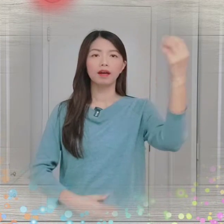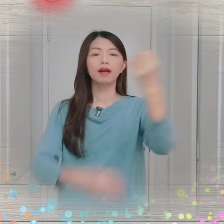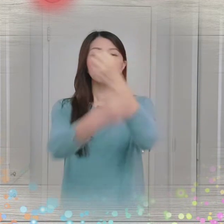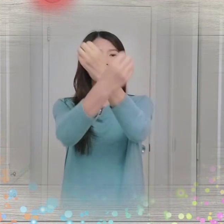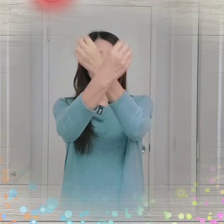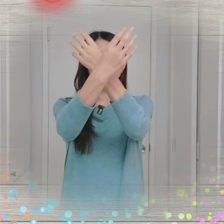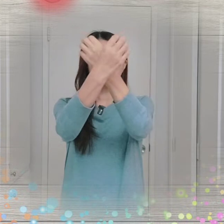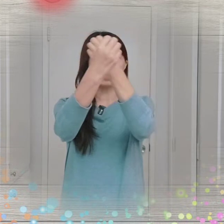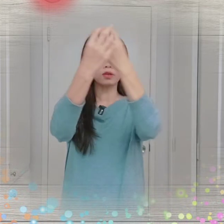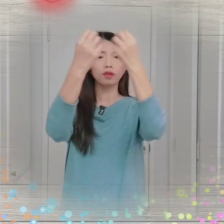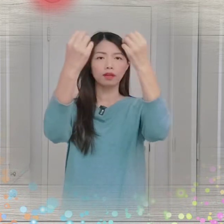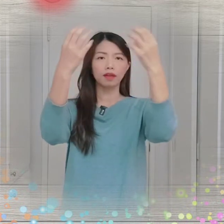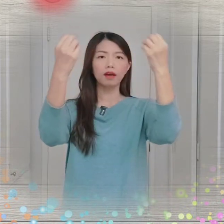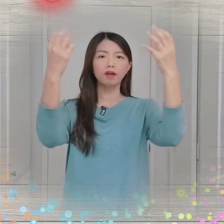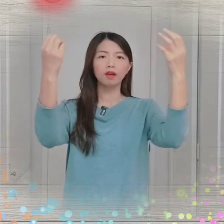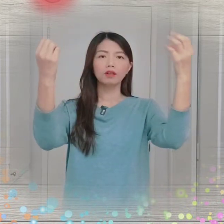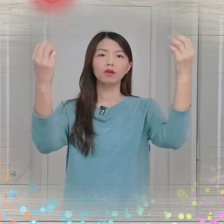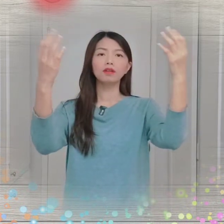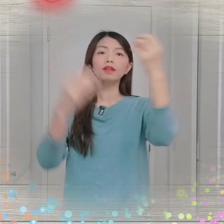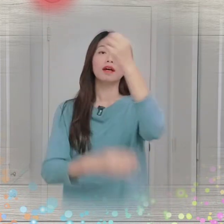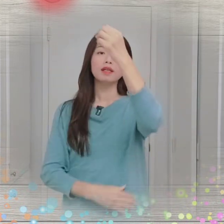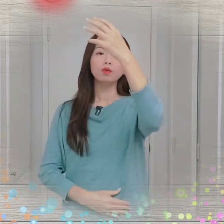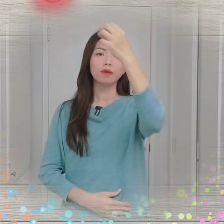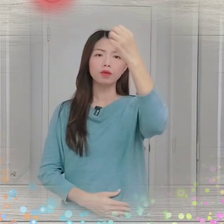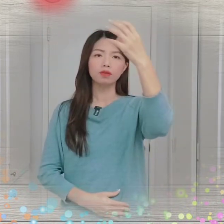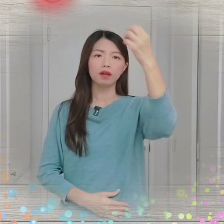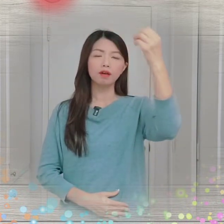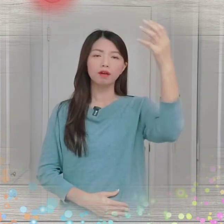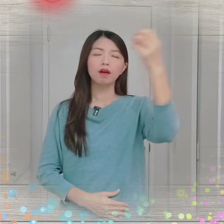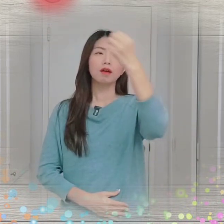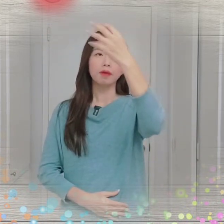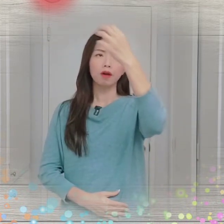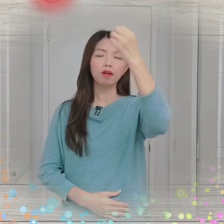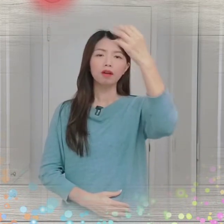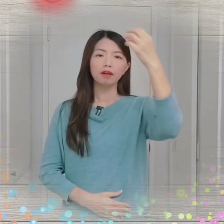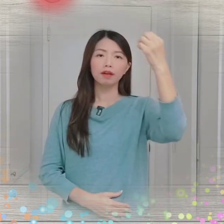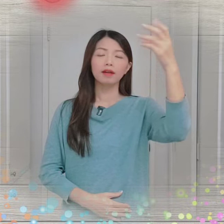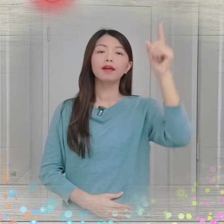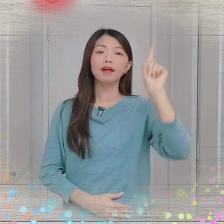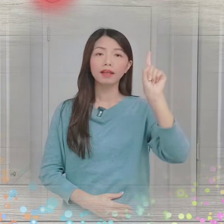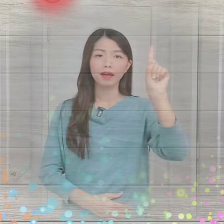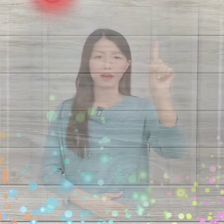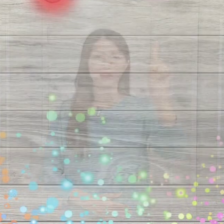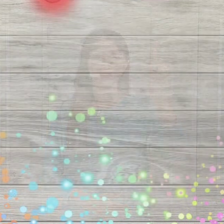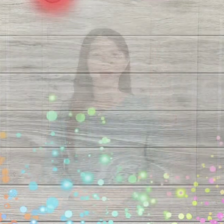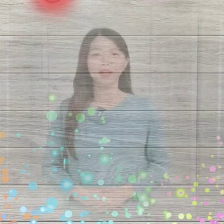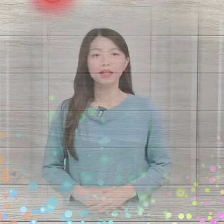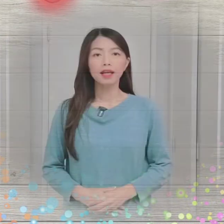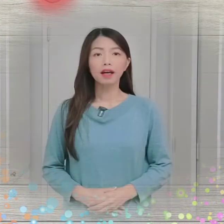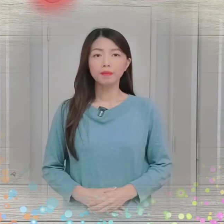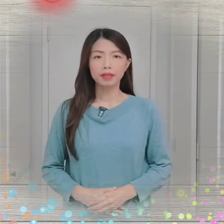됩니다. 양손 다 하셔도 되는데요. 저는 한 손만 해줬어요. 별 하나가